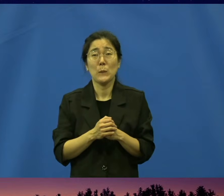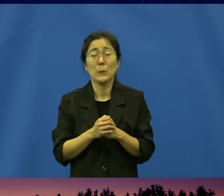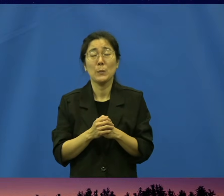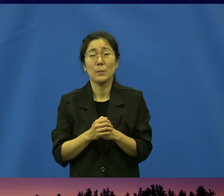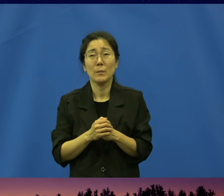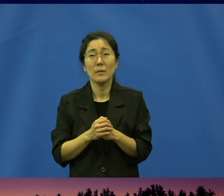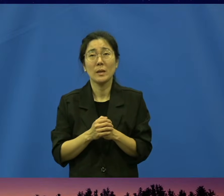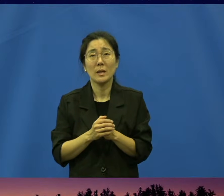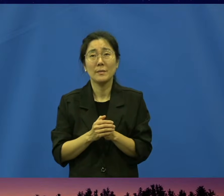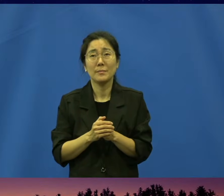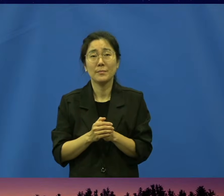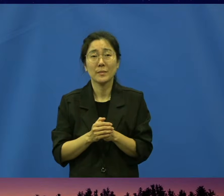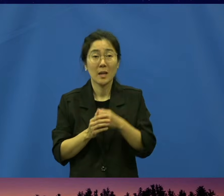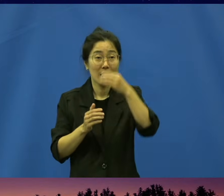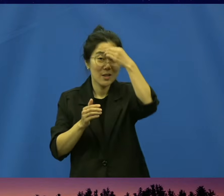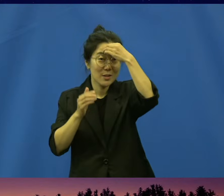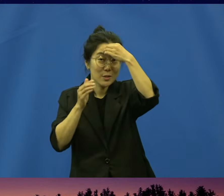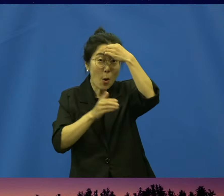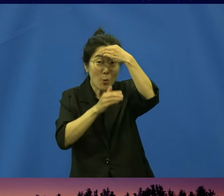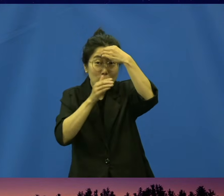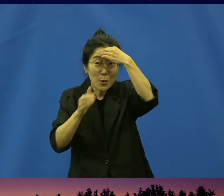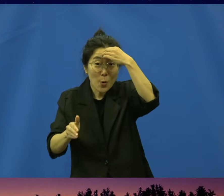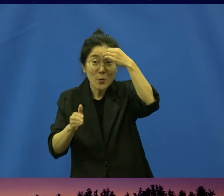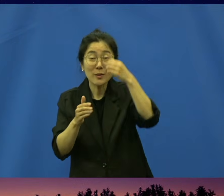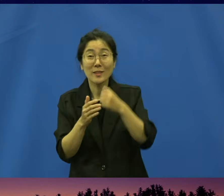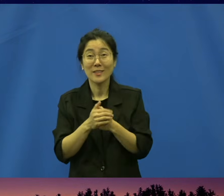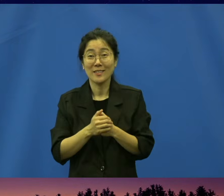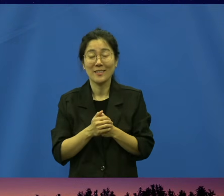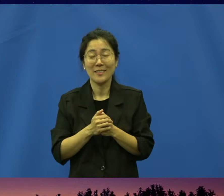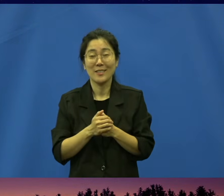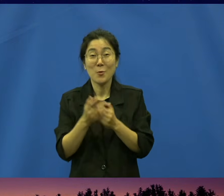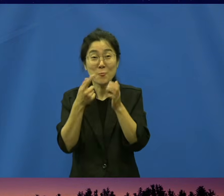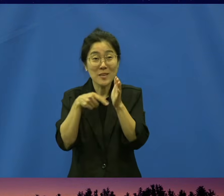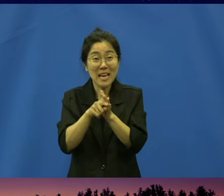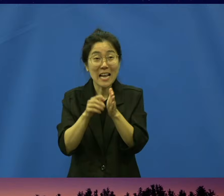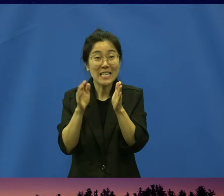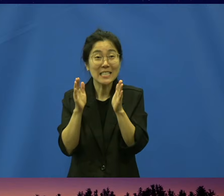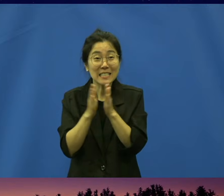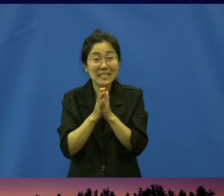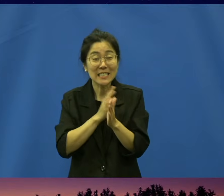성도들을 위해서 드린 기도는 제목이 하나밖에 없습니다.